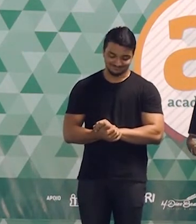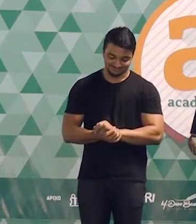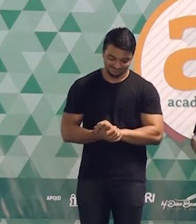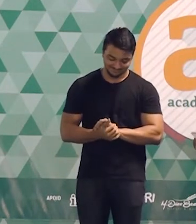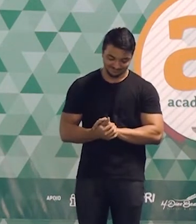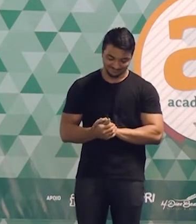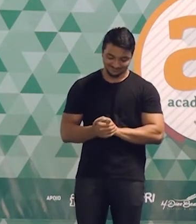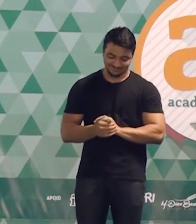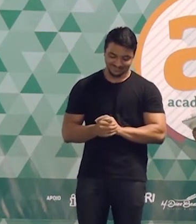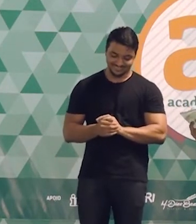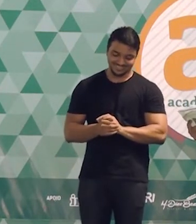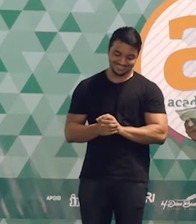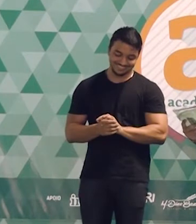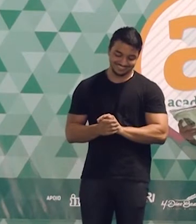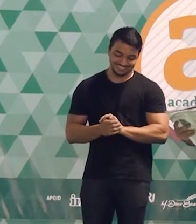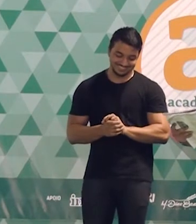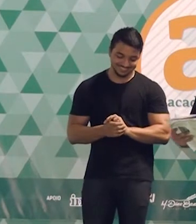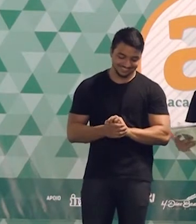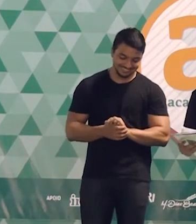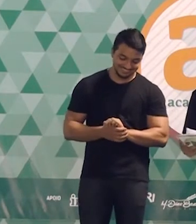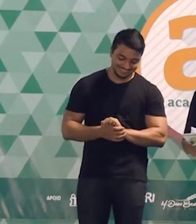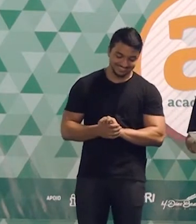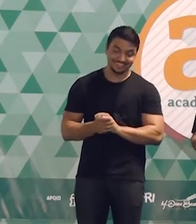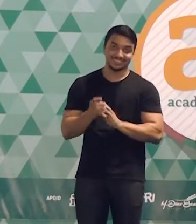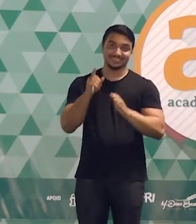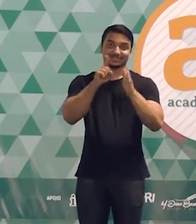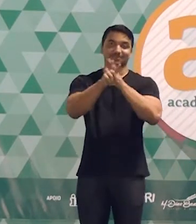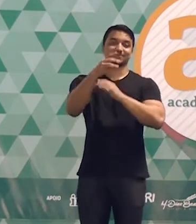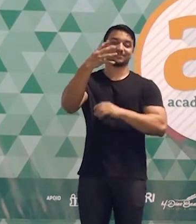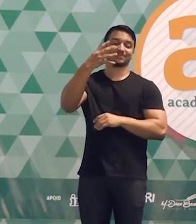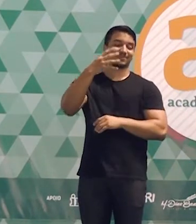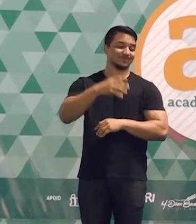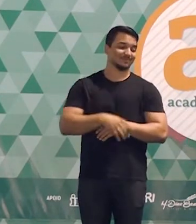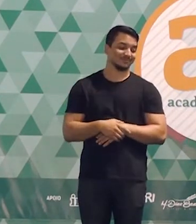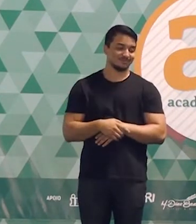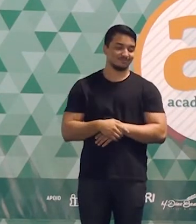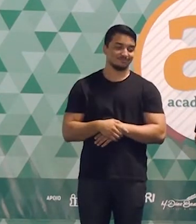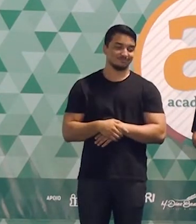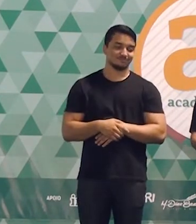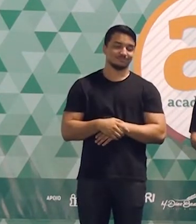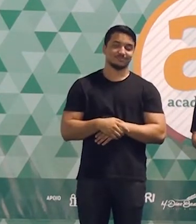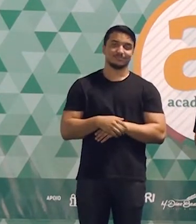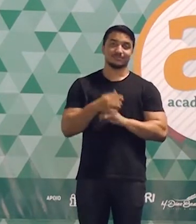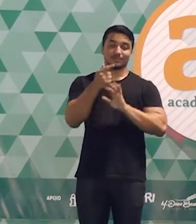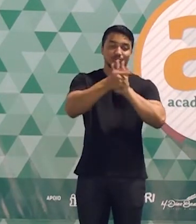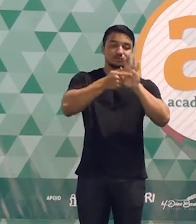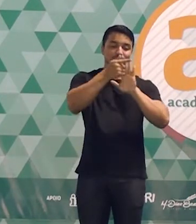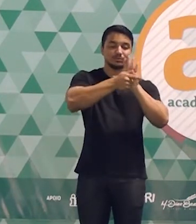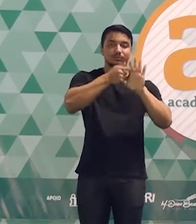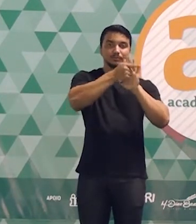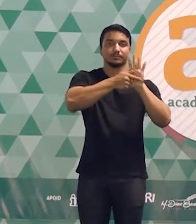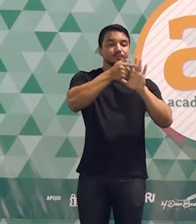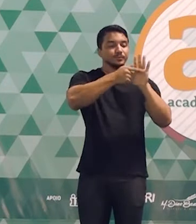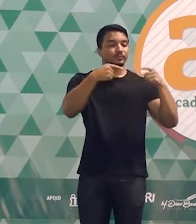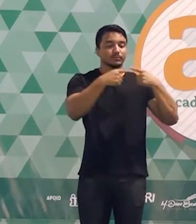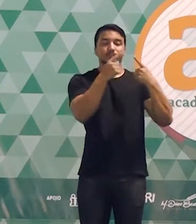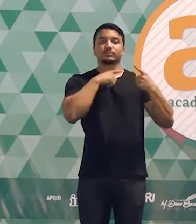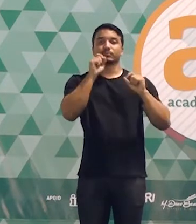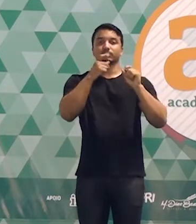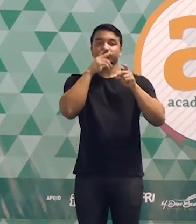bem gelada ali fora. Mas veja a questão de número 4. Os gêneros textuais